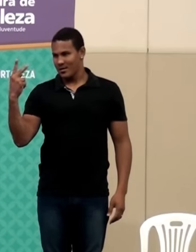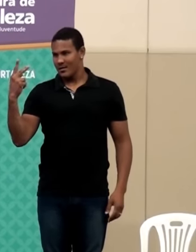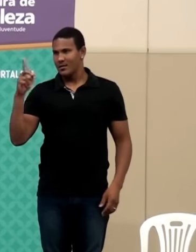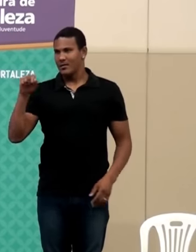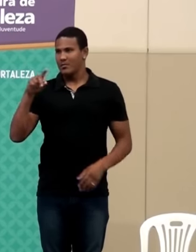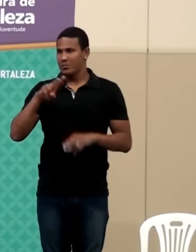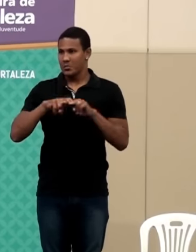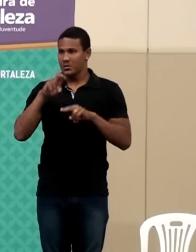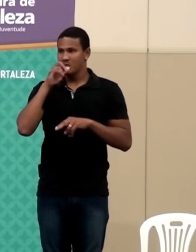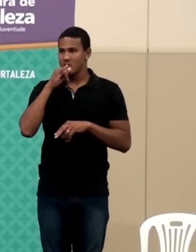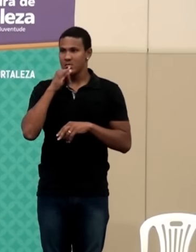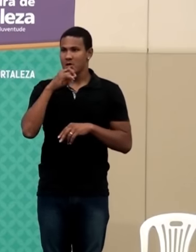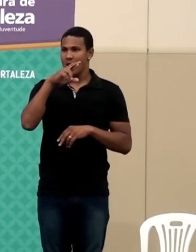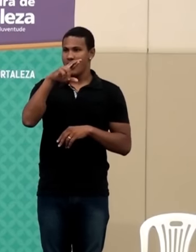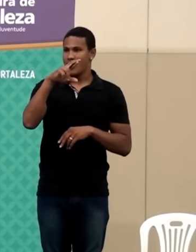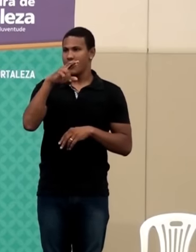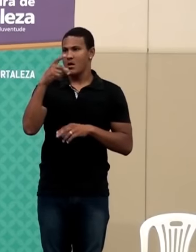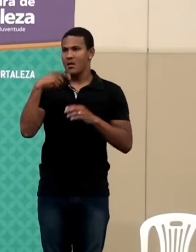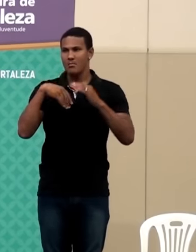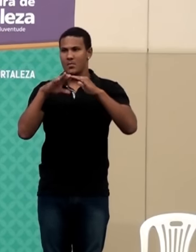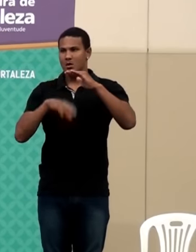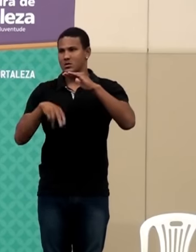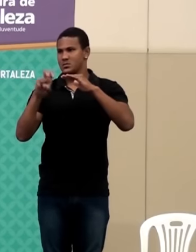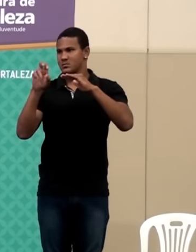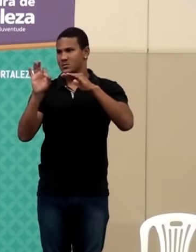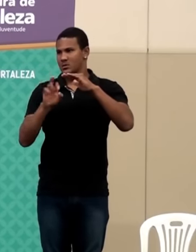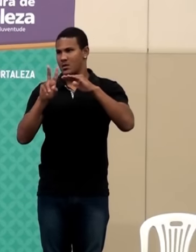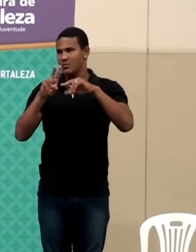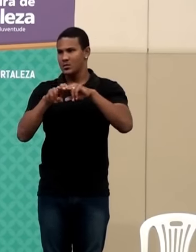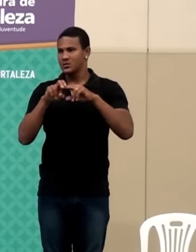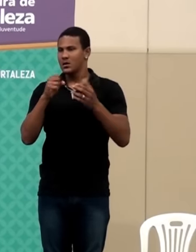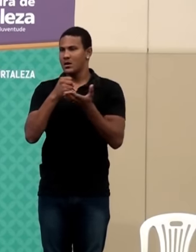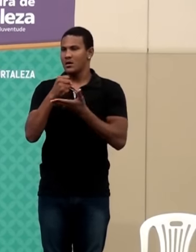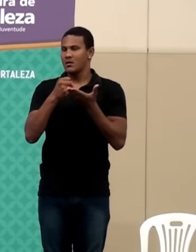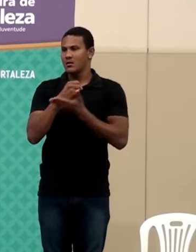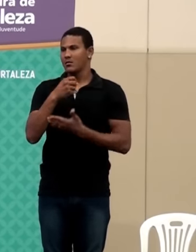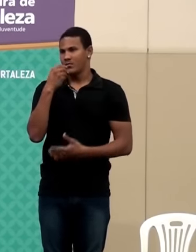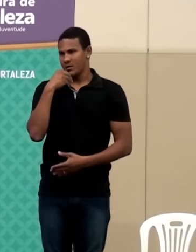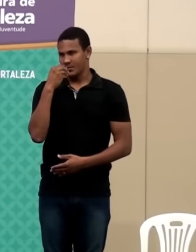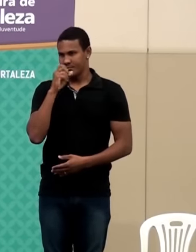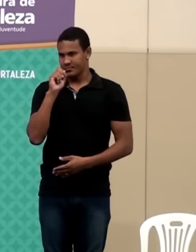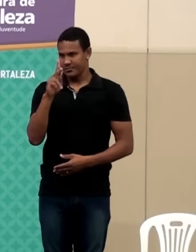5%, essa base é classificada como uma base fraca, tá?